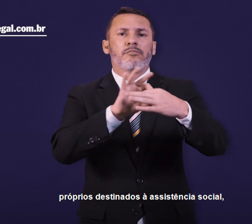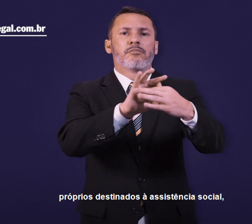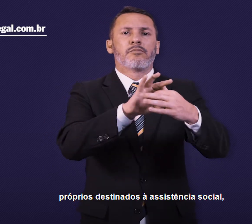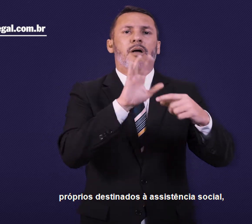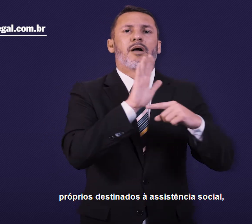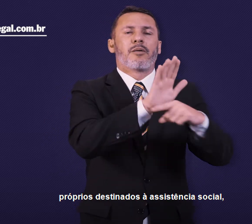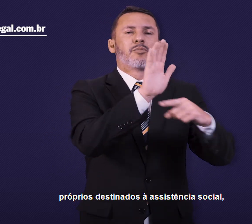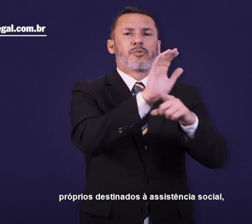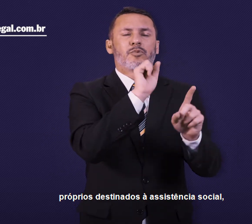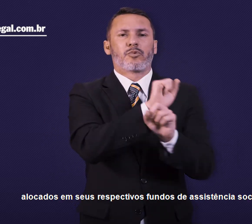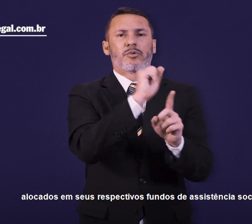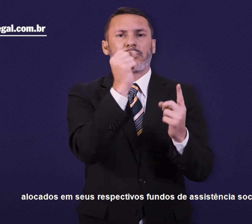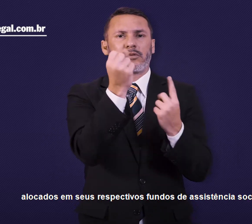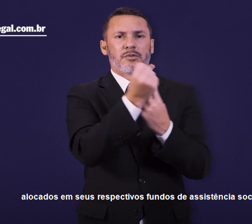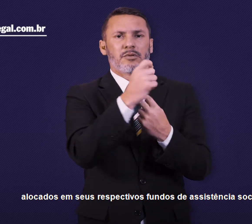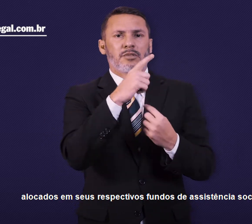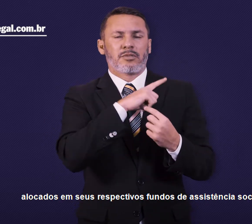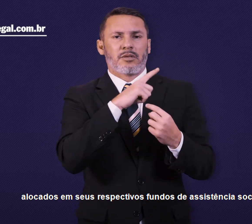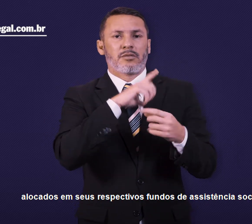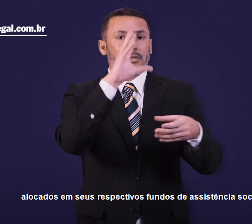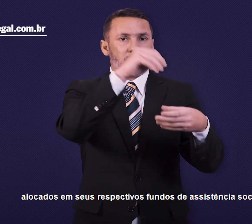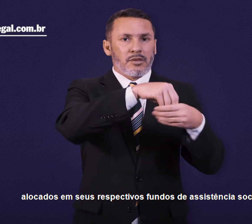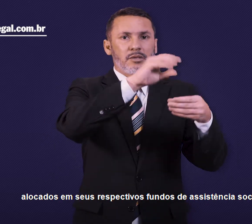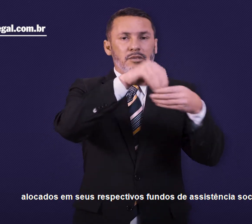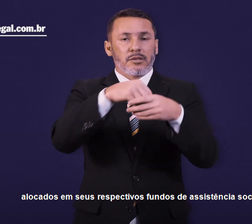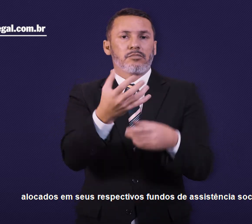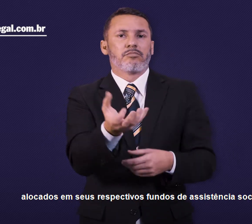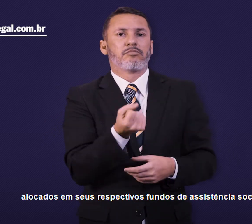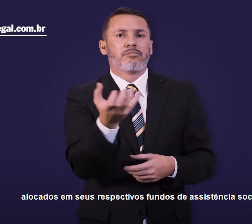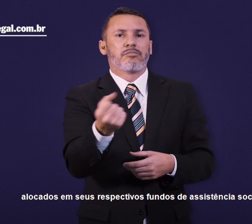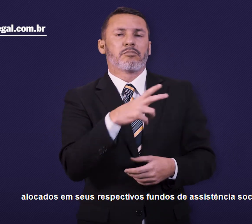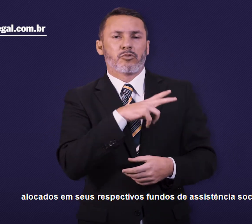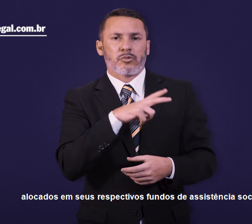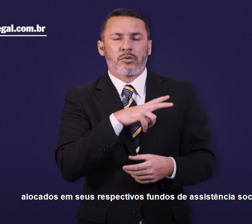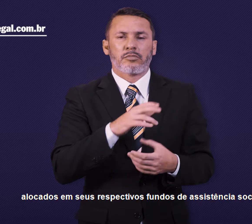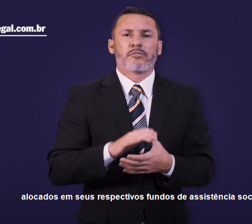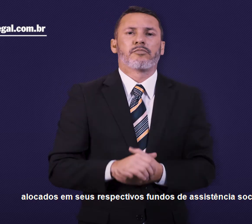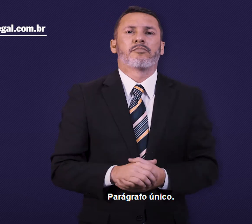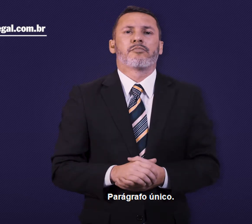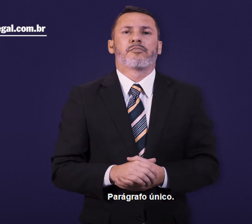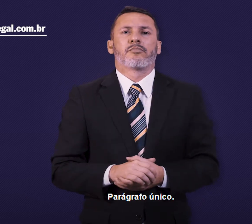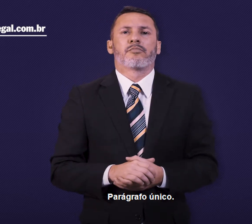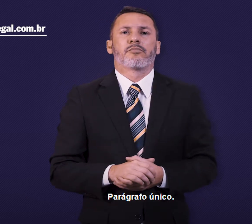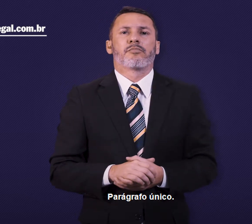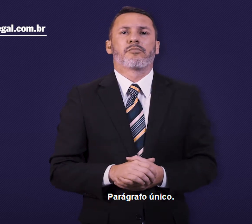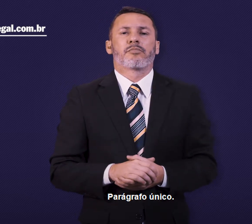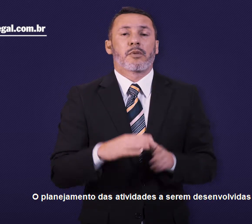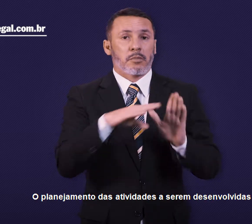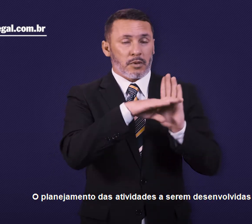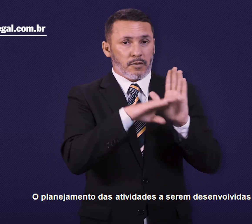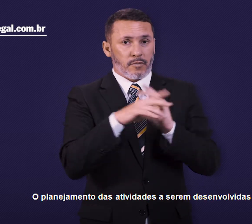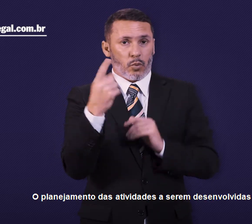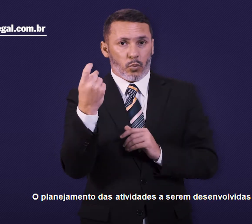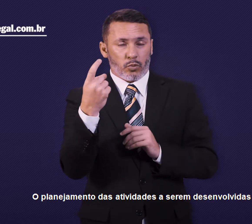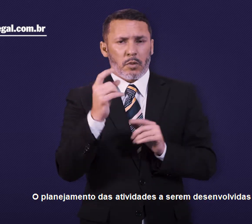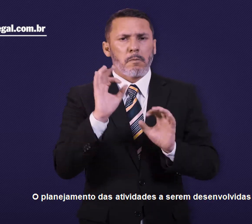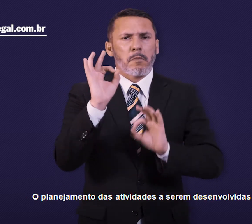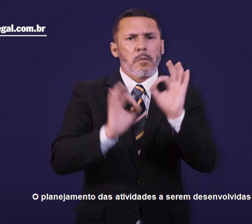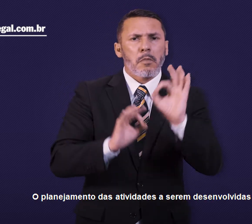assistência social, alocados em seus respectivos fundos de assistência social. Parágrafo único. O planejamento das atividades